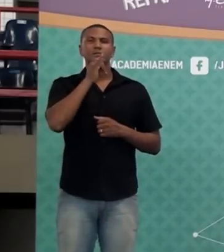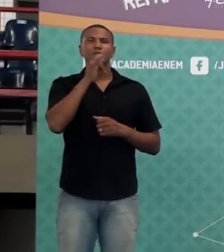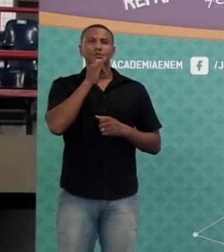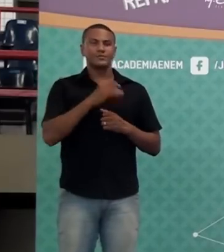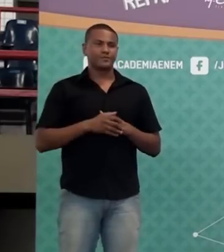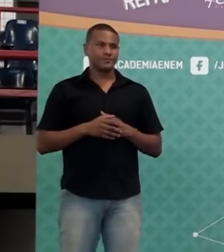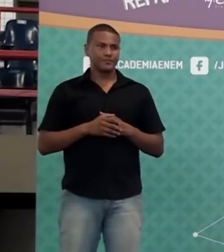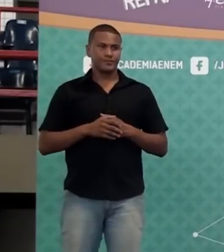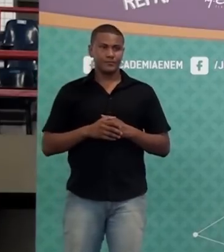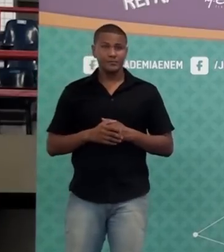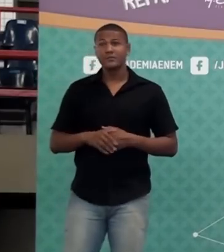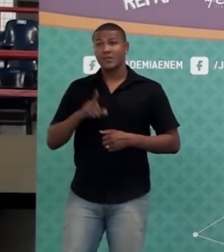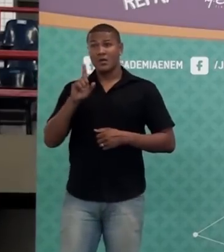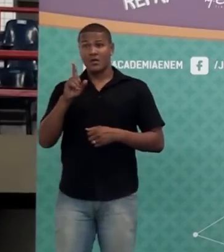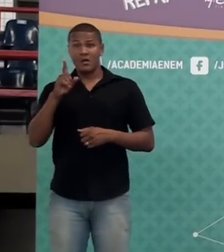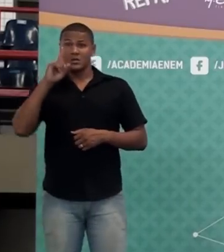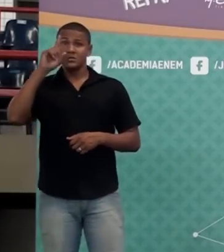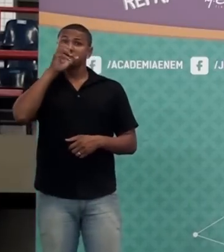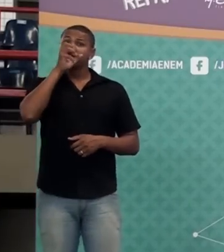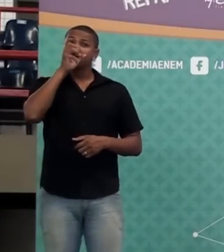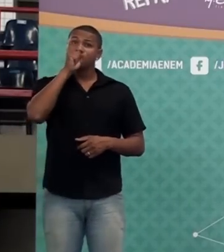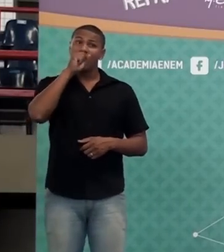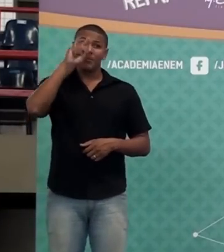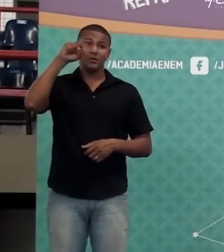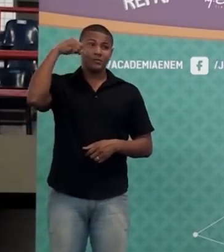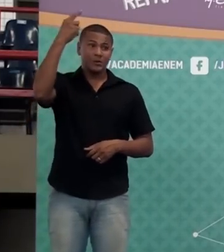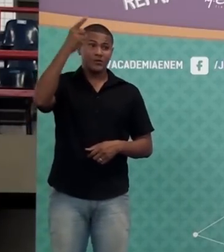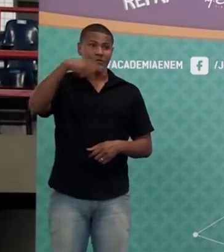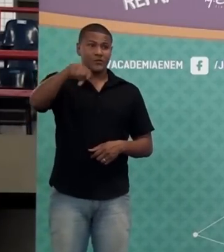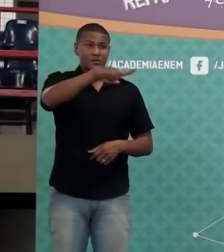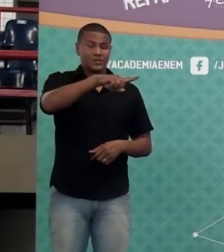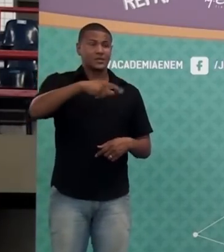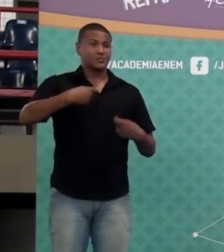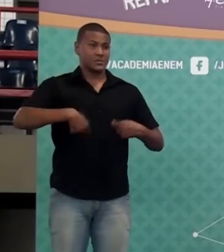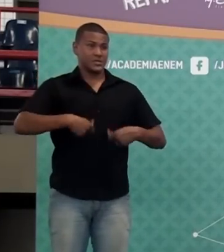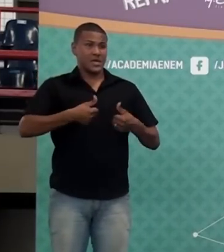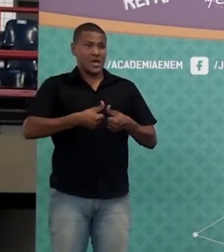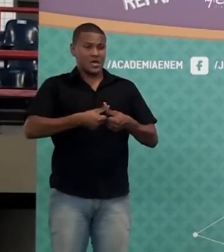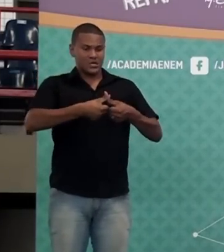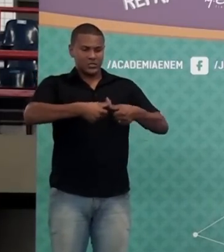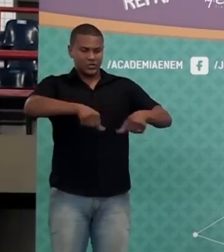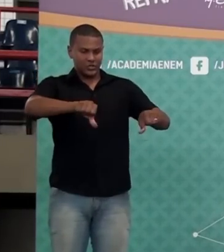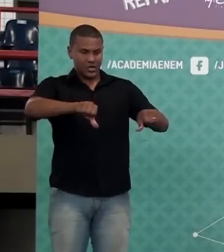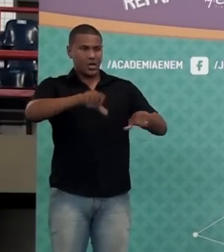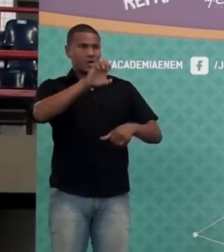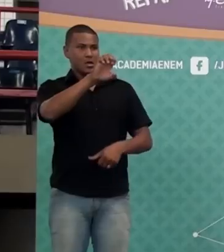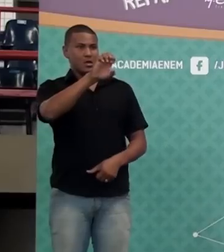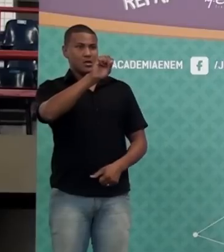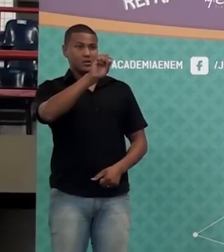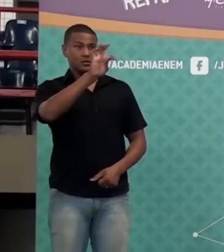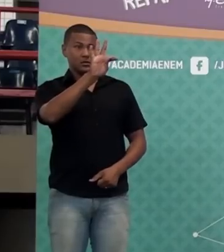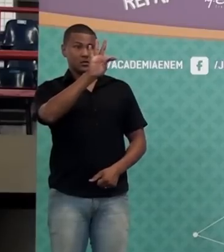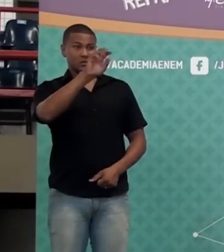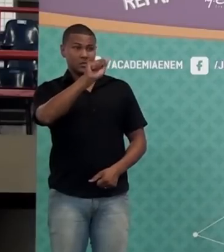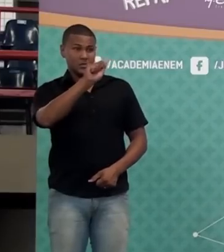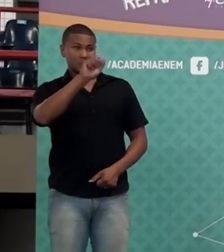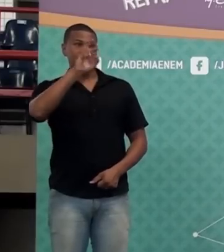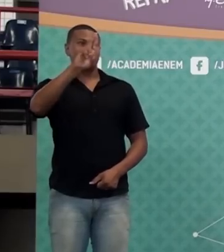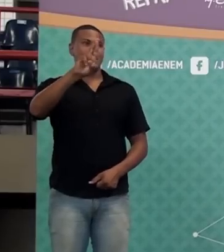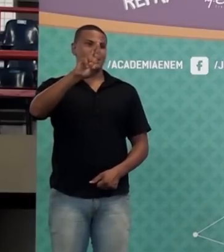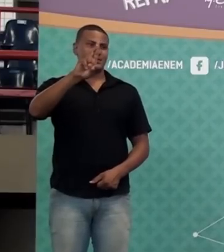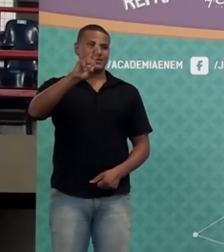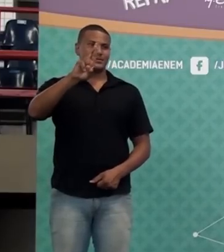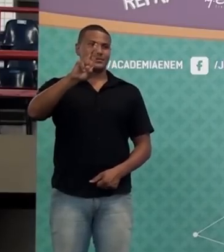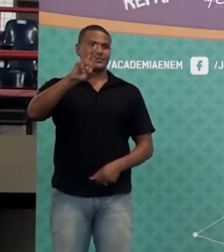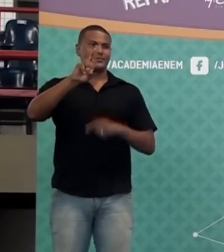deve estar aqui. Futuro, você deve estar, que é permanecer aqui. Quem